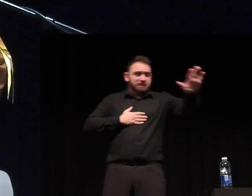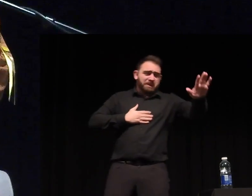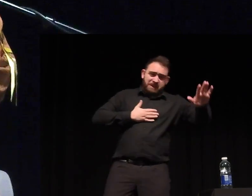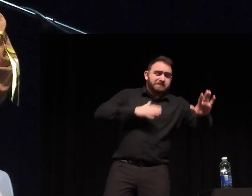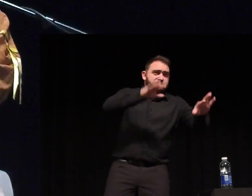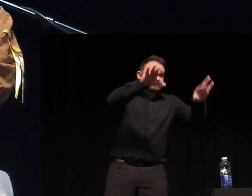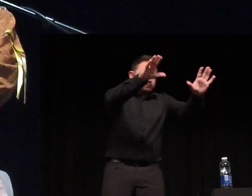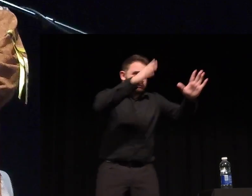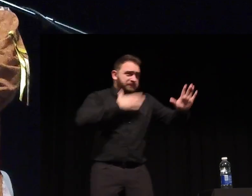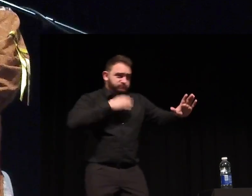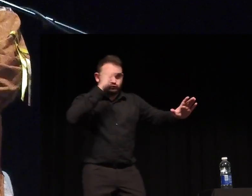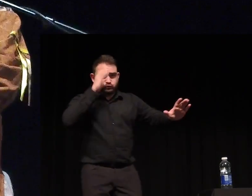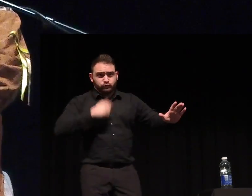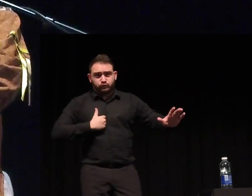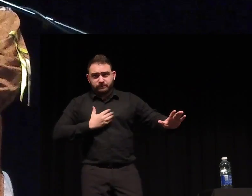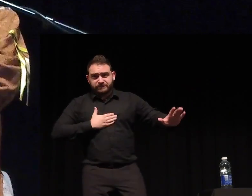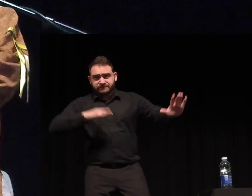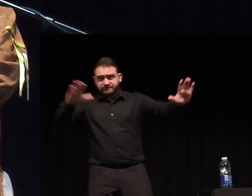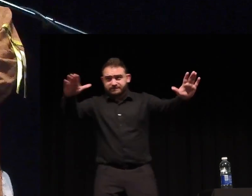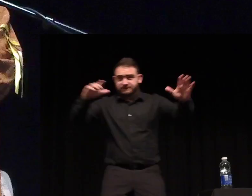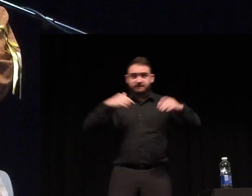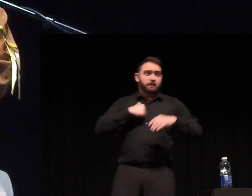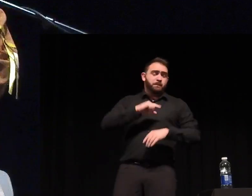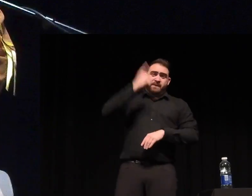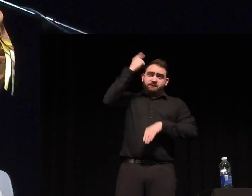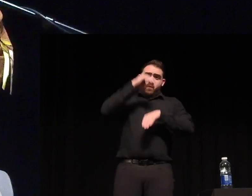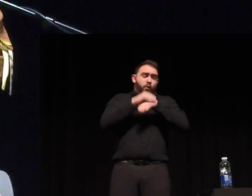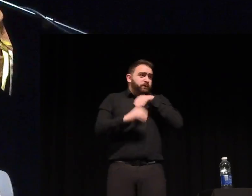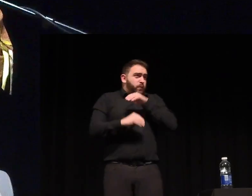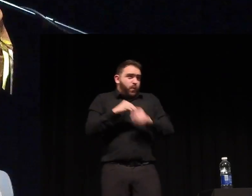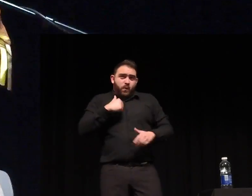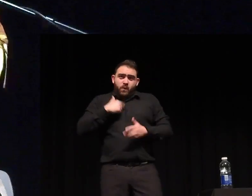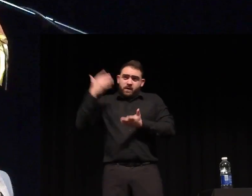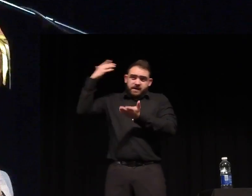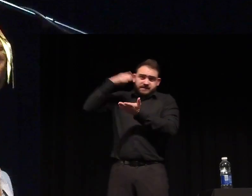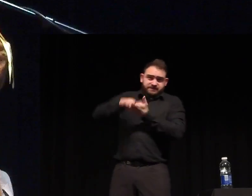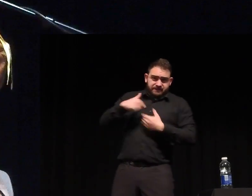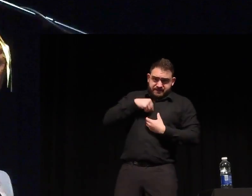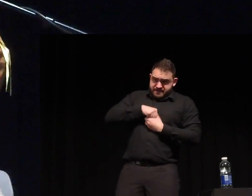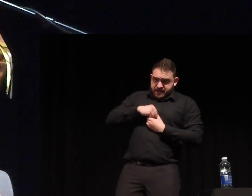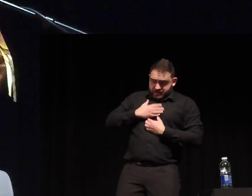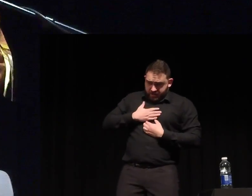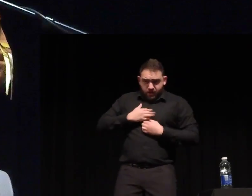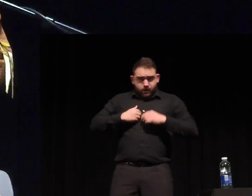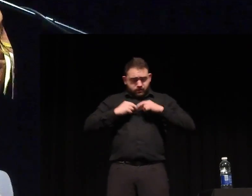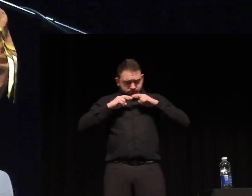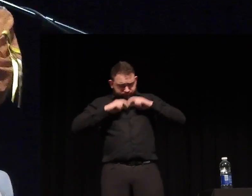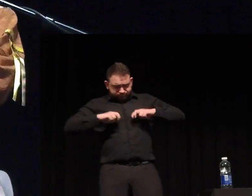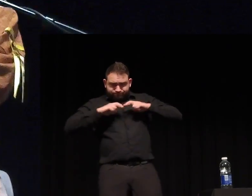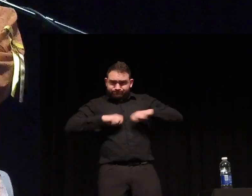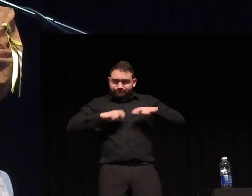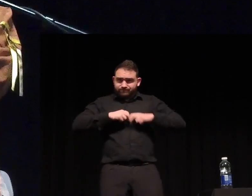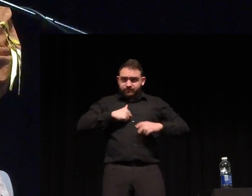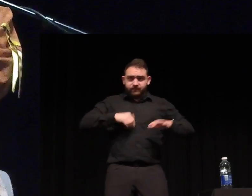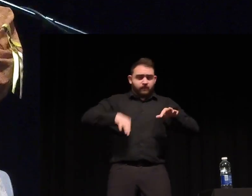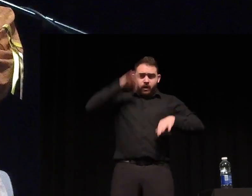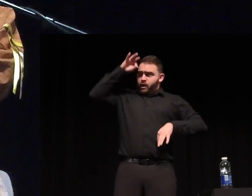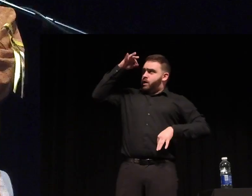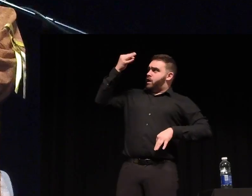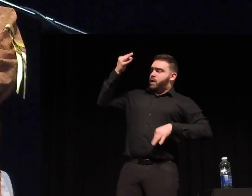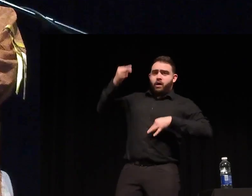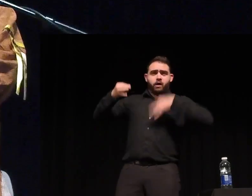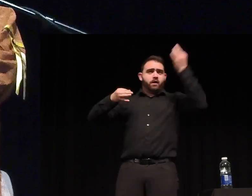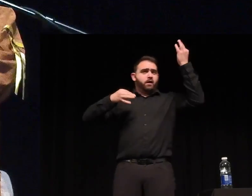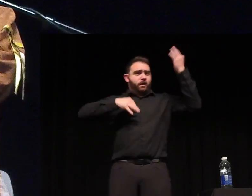construis quelque chose pour la première fois, tu découvres des choses à propos de toi et à propos du projet. Je viens de découvrir que mes